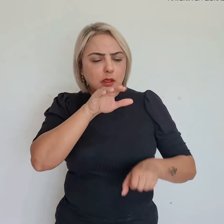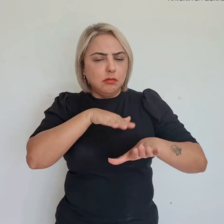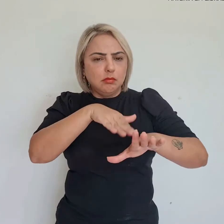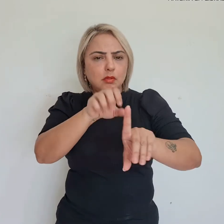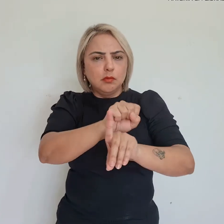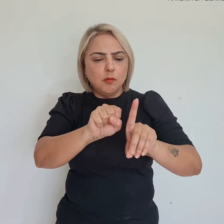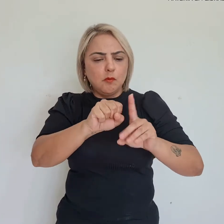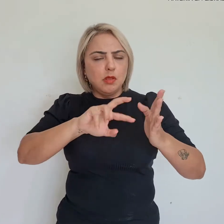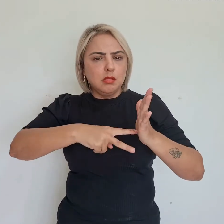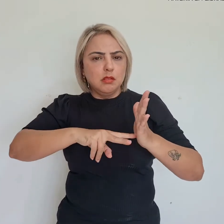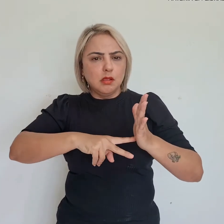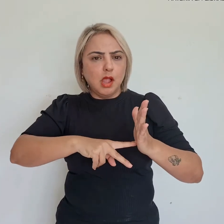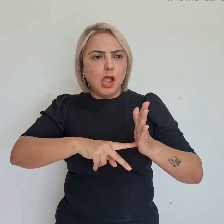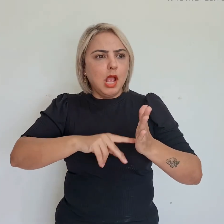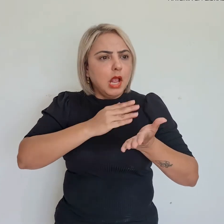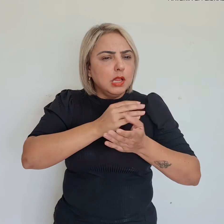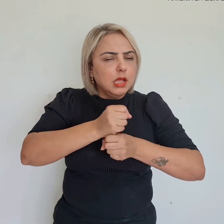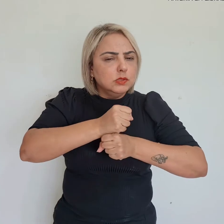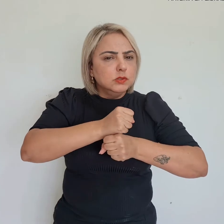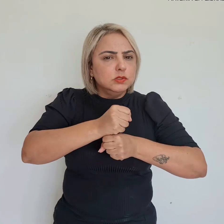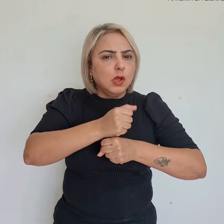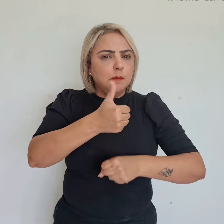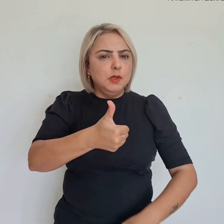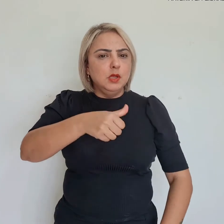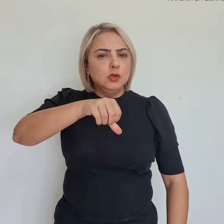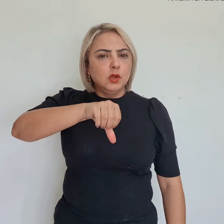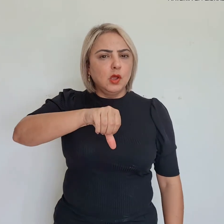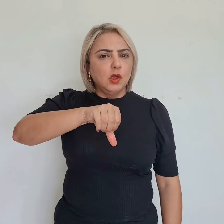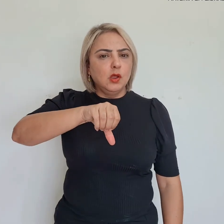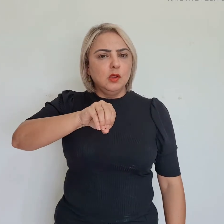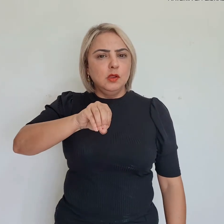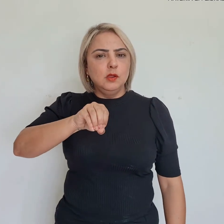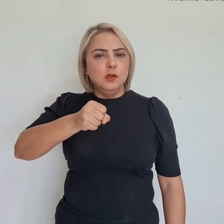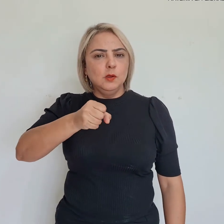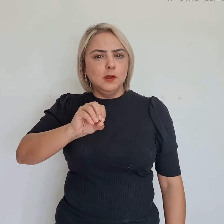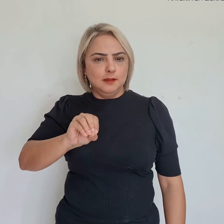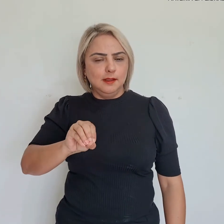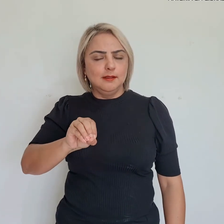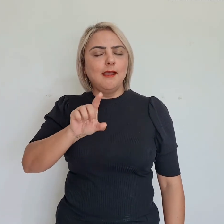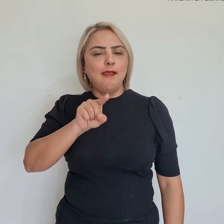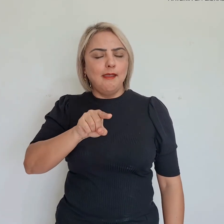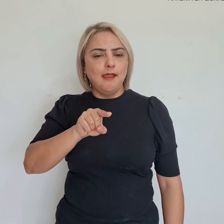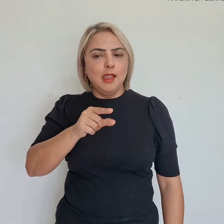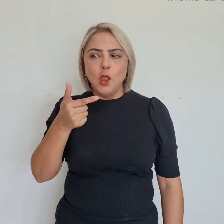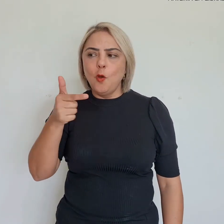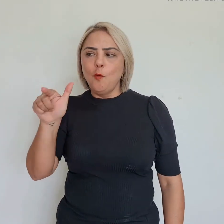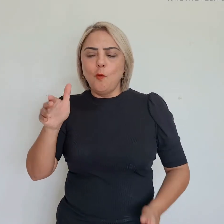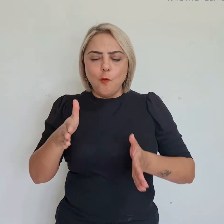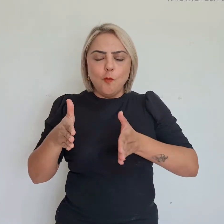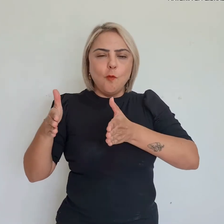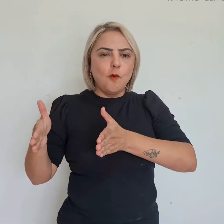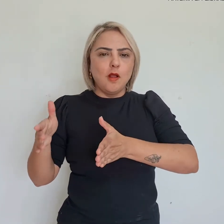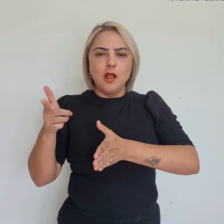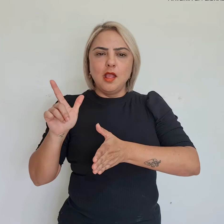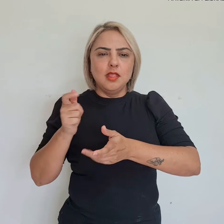sindical desde os anos de 1980, é que o outro lado não negocia com